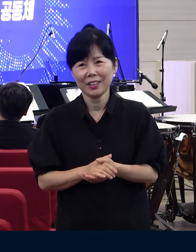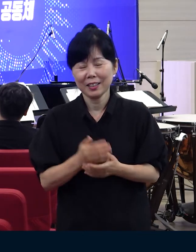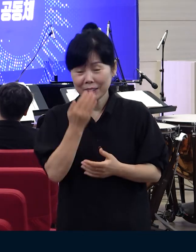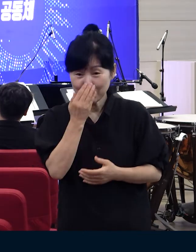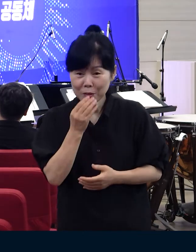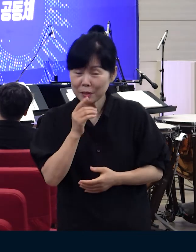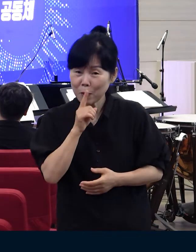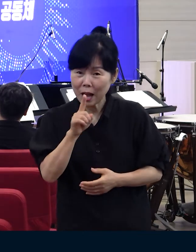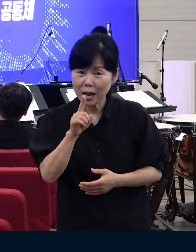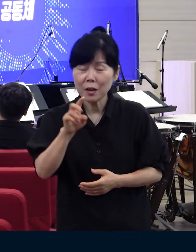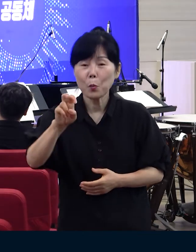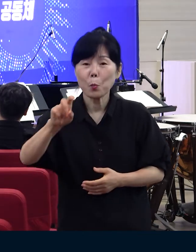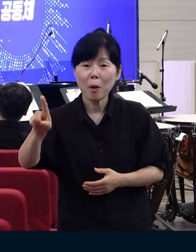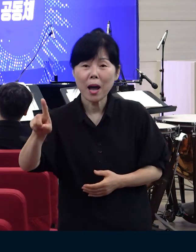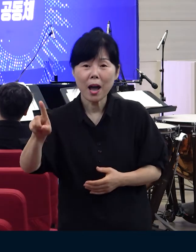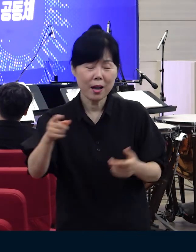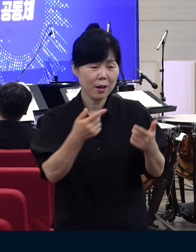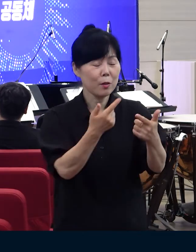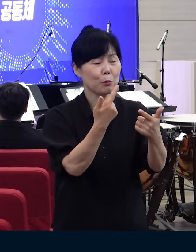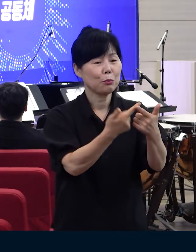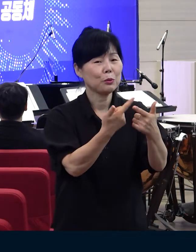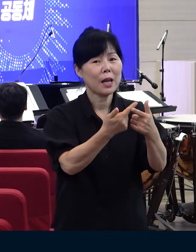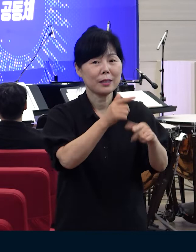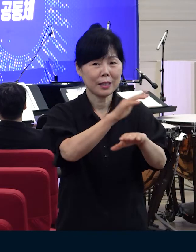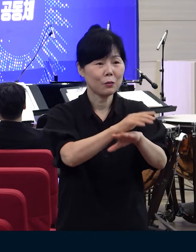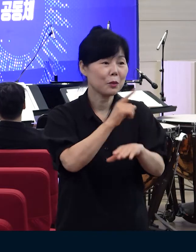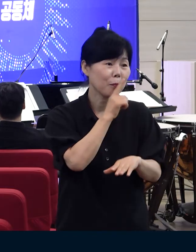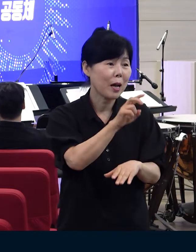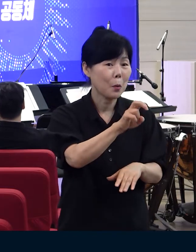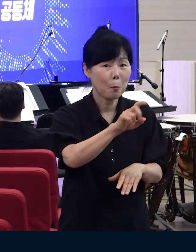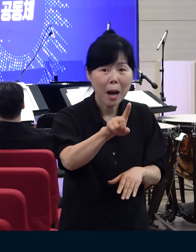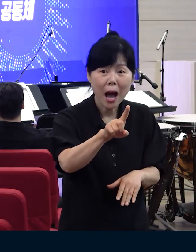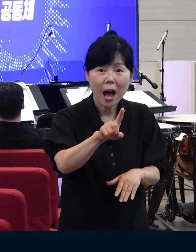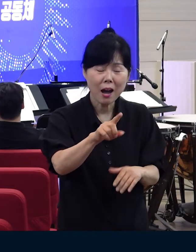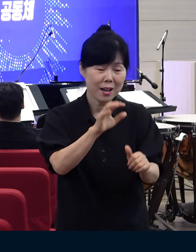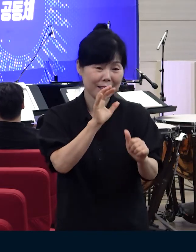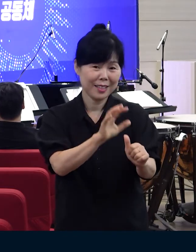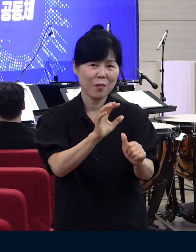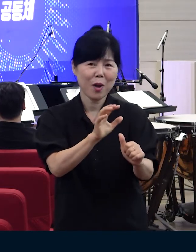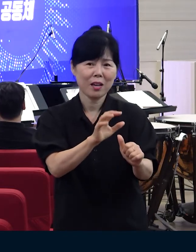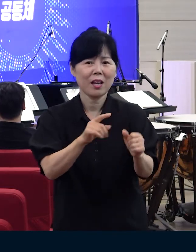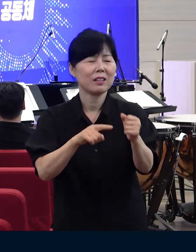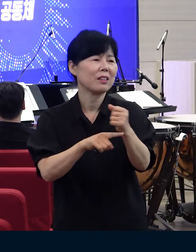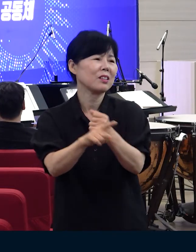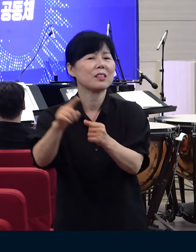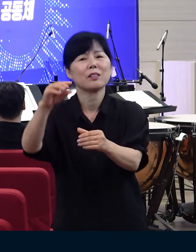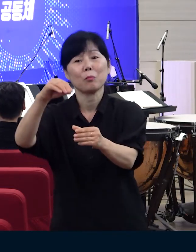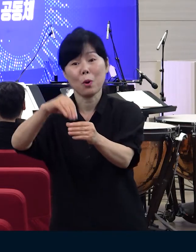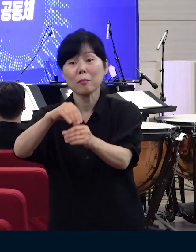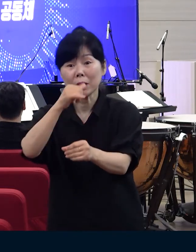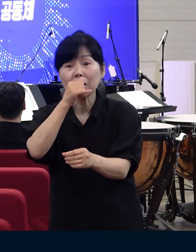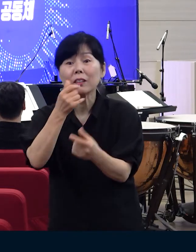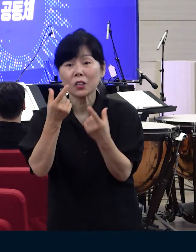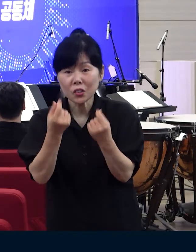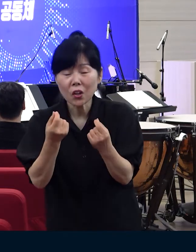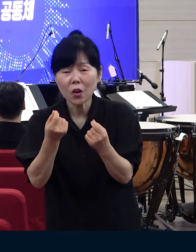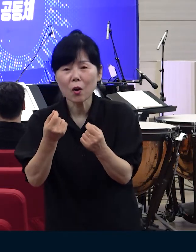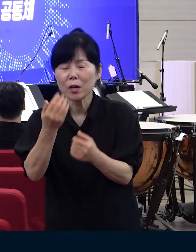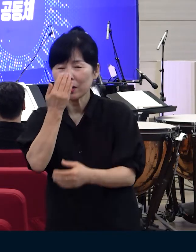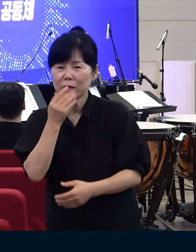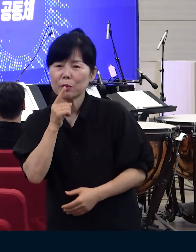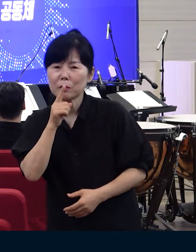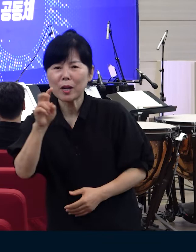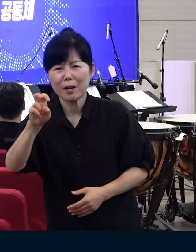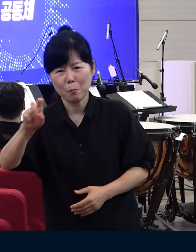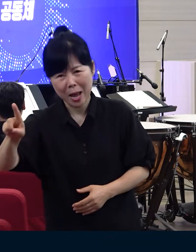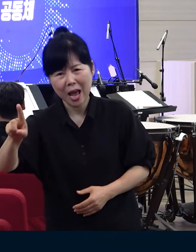굉장히 많은 경우 이 부산 사투리의 마처럼 이게 책망으로 쓰입니다. 부산 사투리의 마나 혹은 좀 다